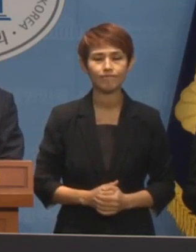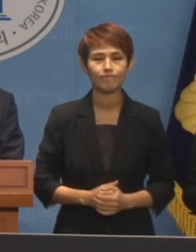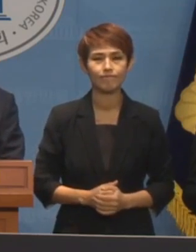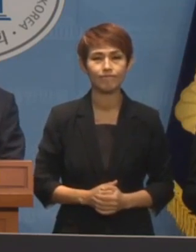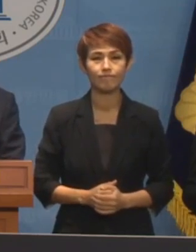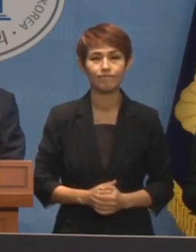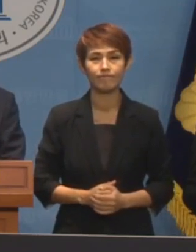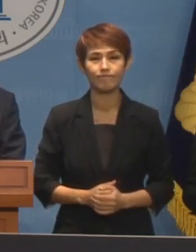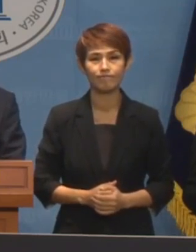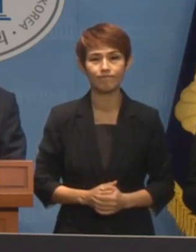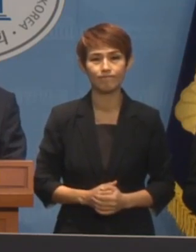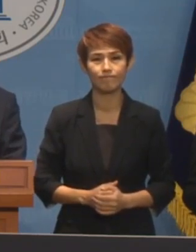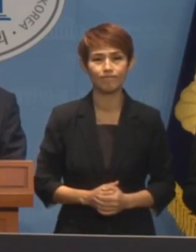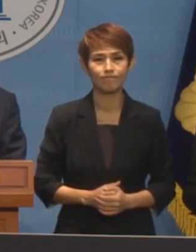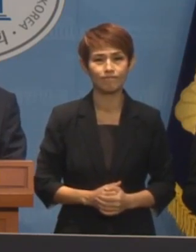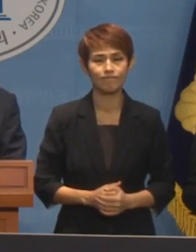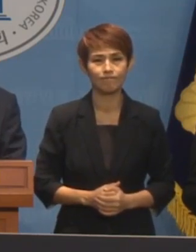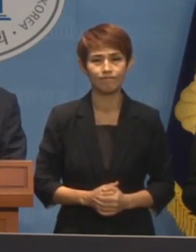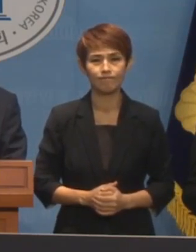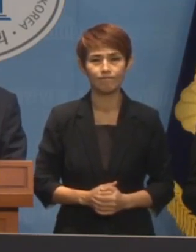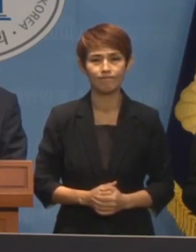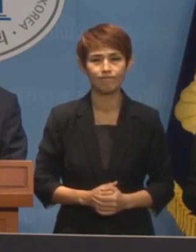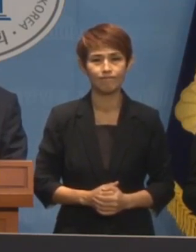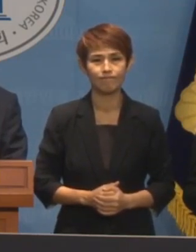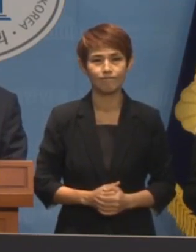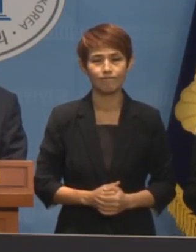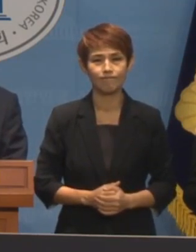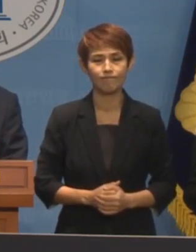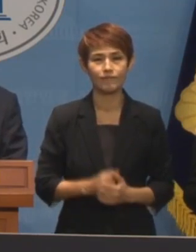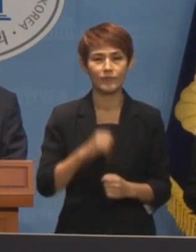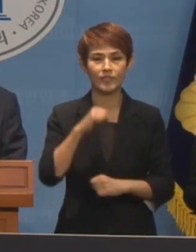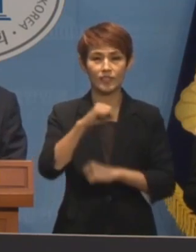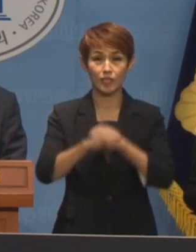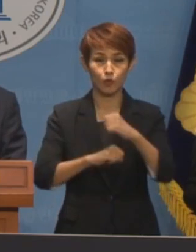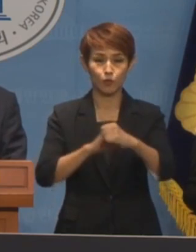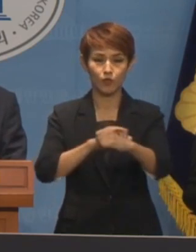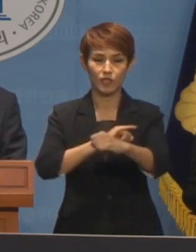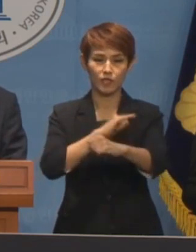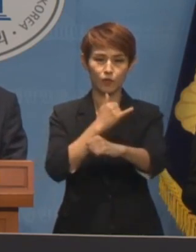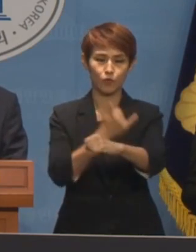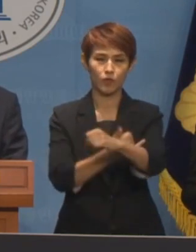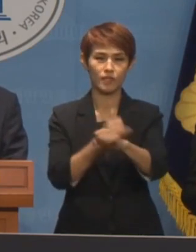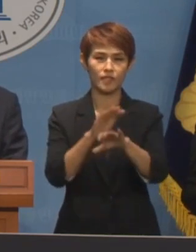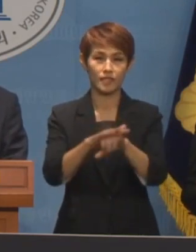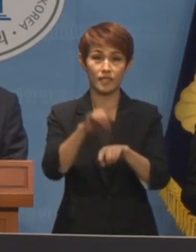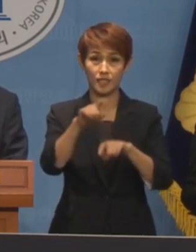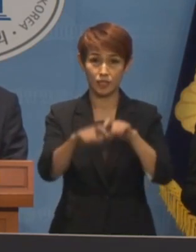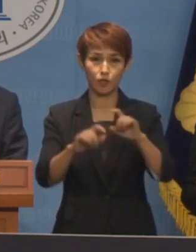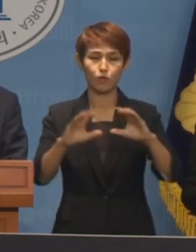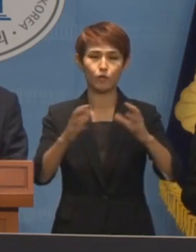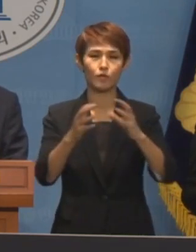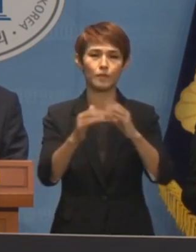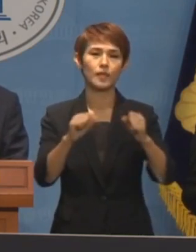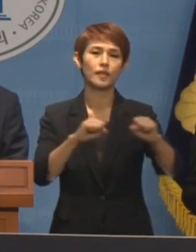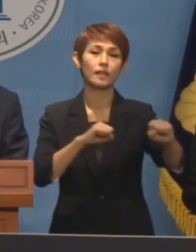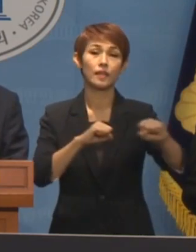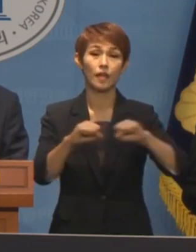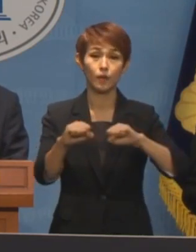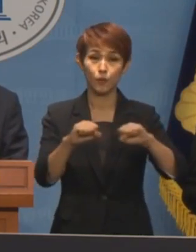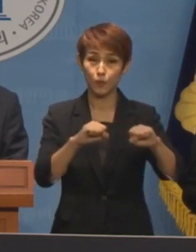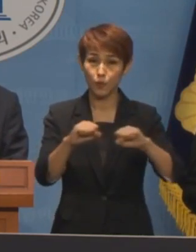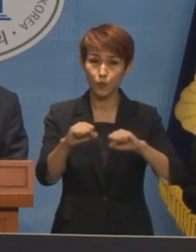이번 나오셔서 발언해 주실 분은 자유인권실천 국민행동